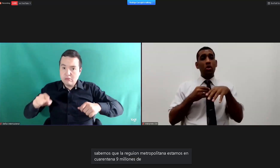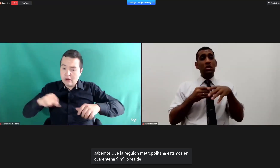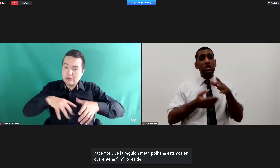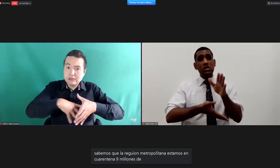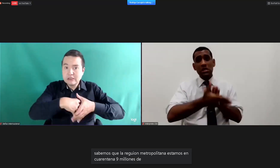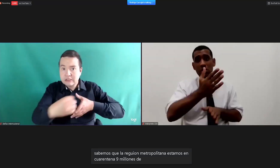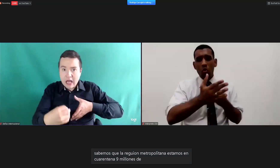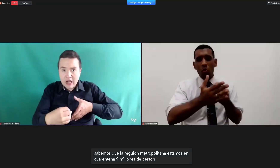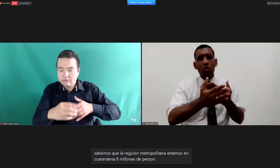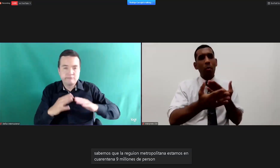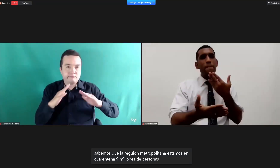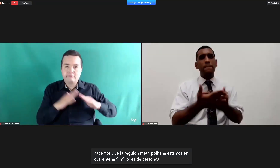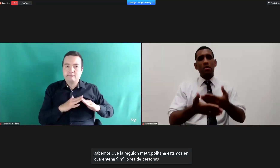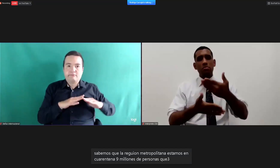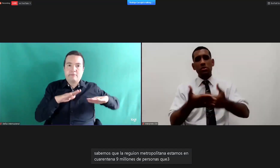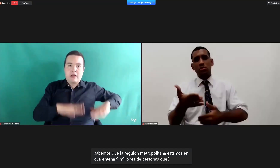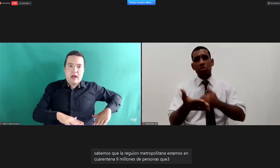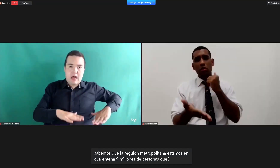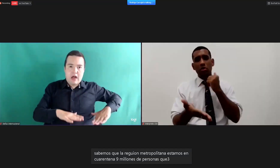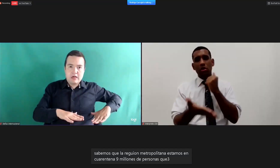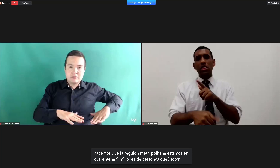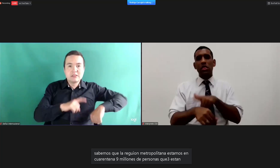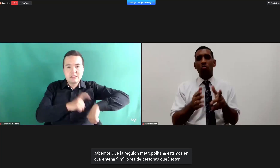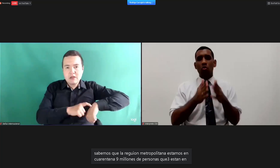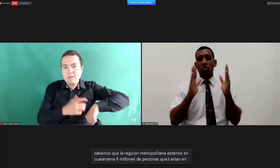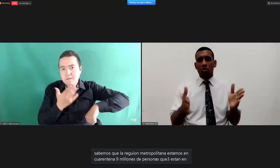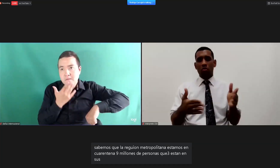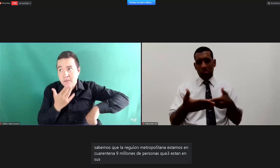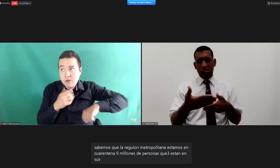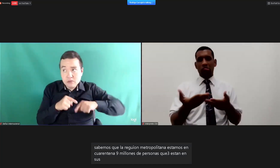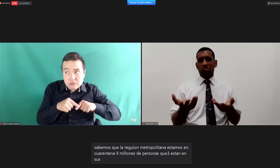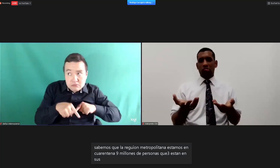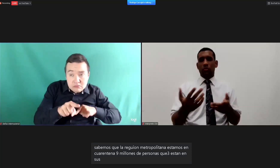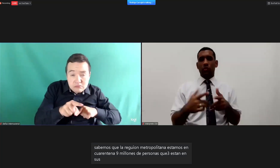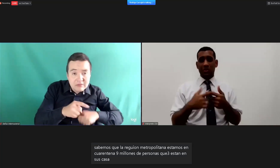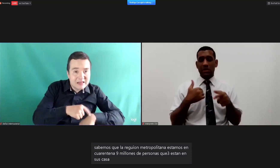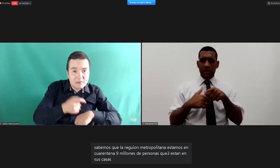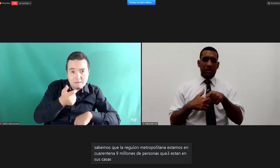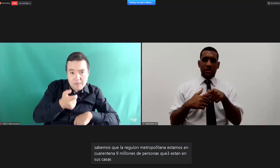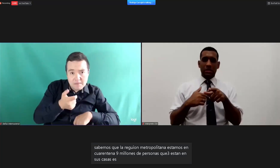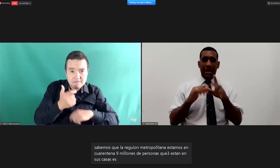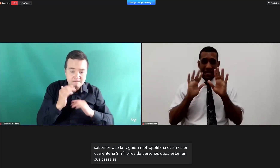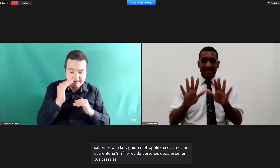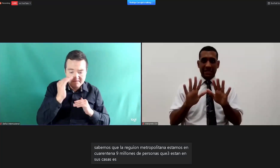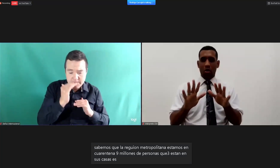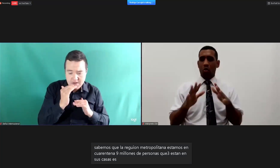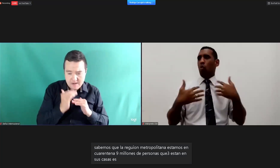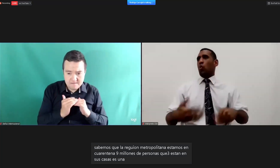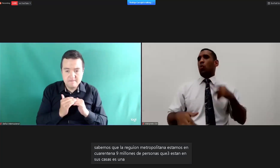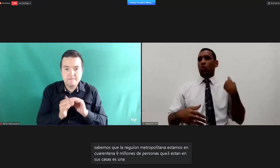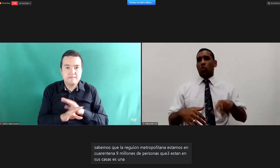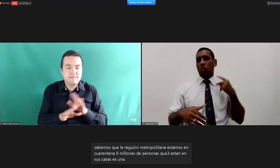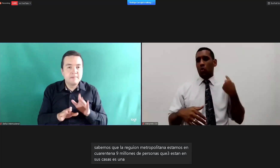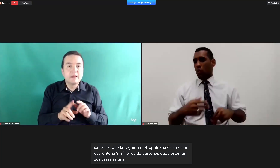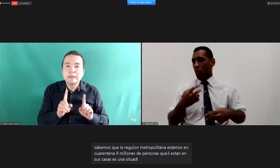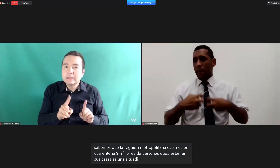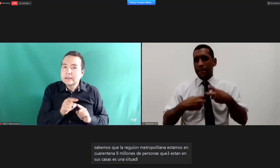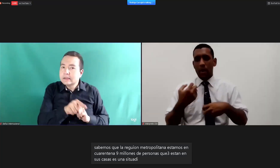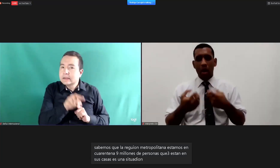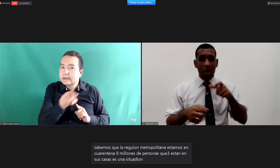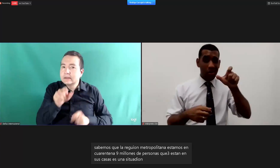por un tiempo determinado. Eso hace una situación mucho más compleja hacia las personas con algún tipo de